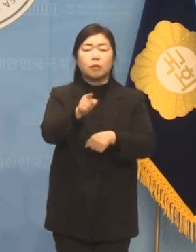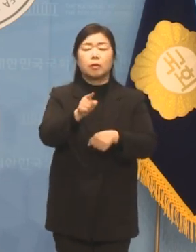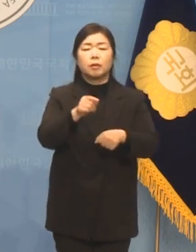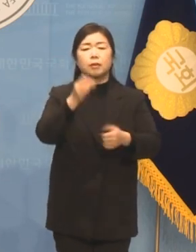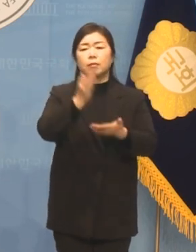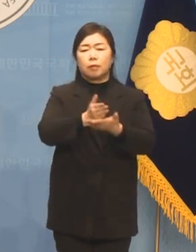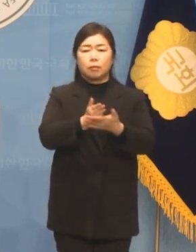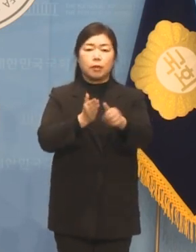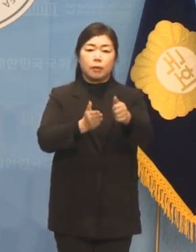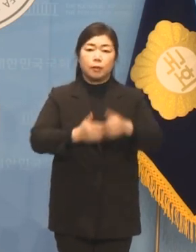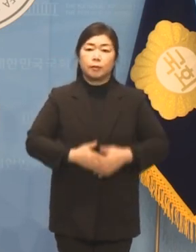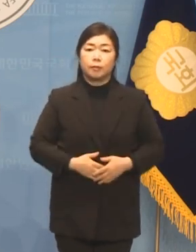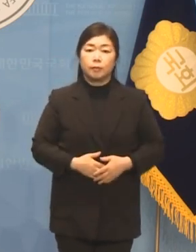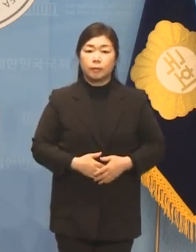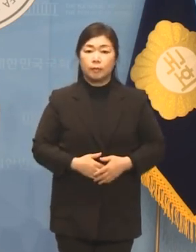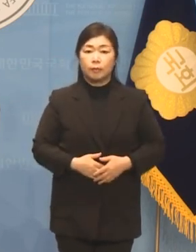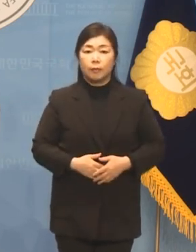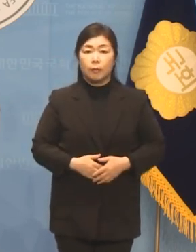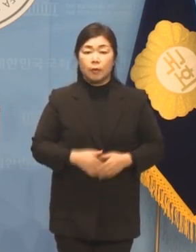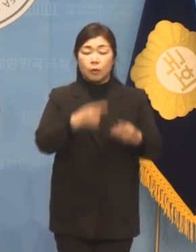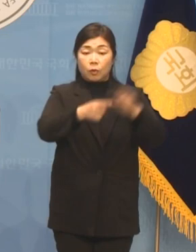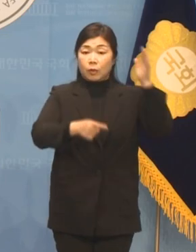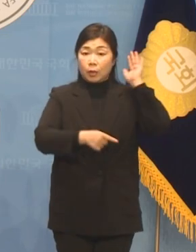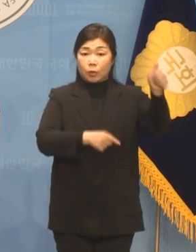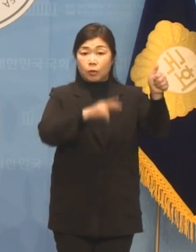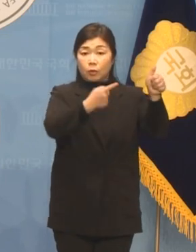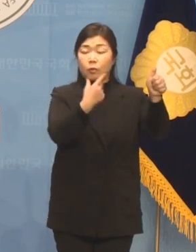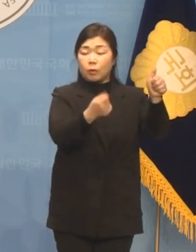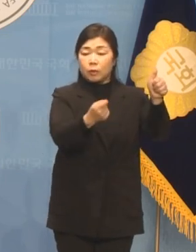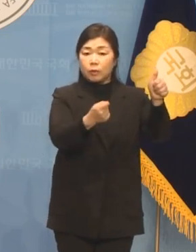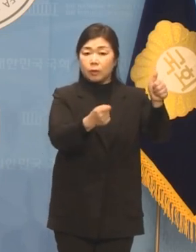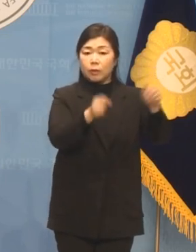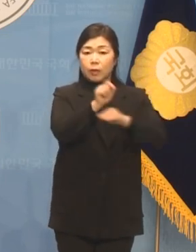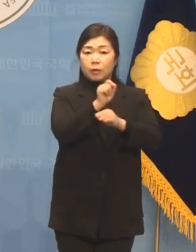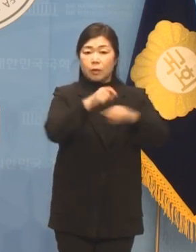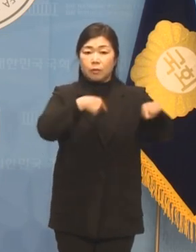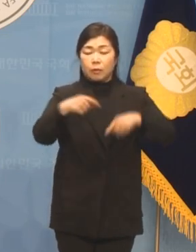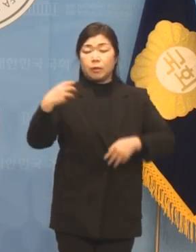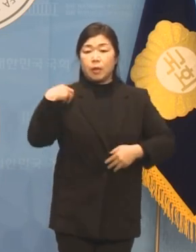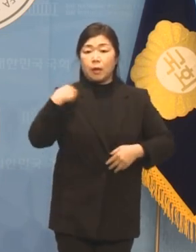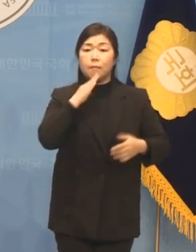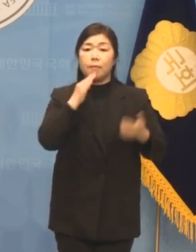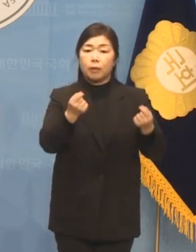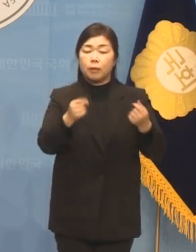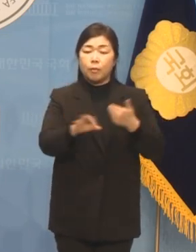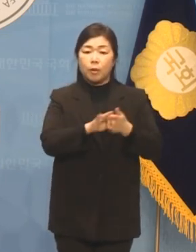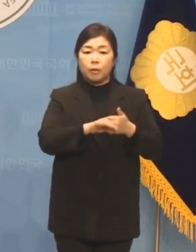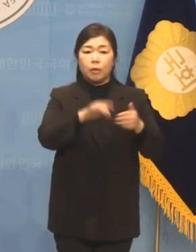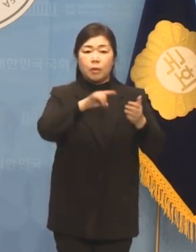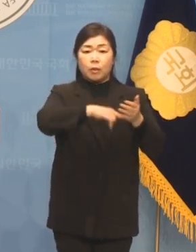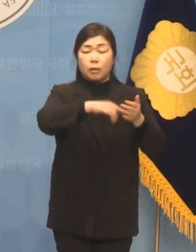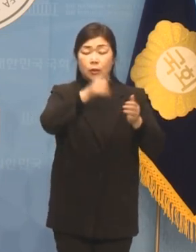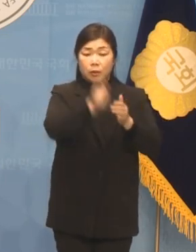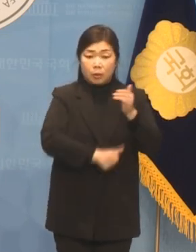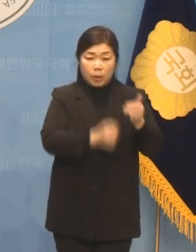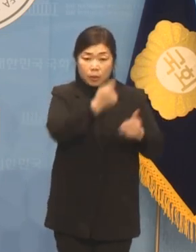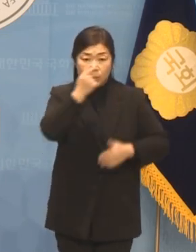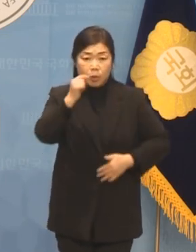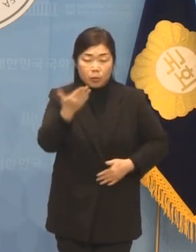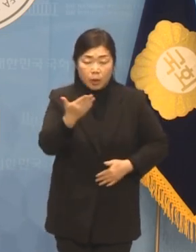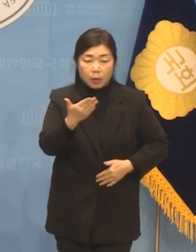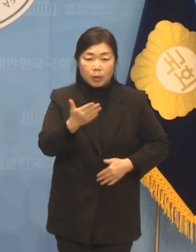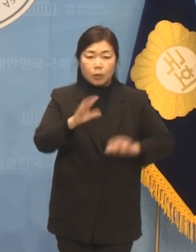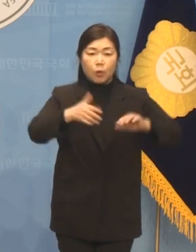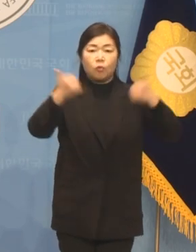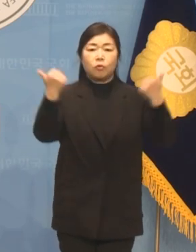하십시오 윤석 대통령도 행정부의 수반이 맞다면 이미 실패로 증명된 수론 총선